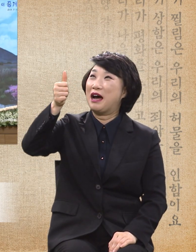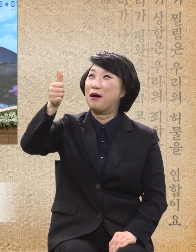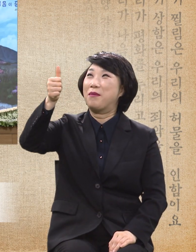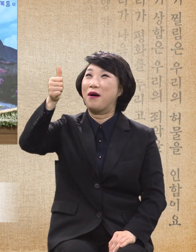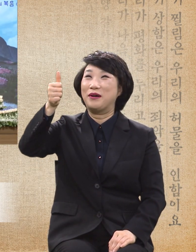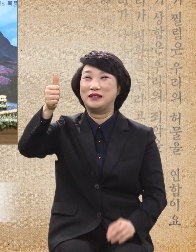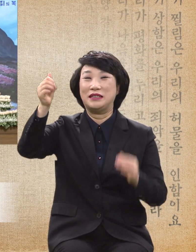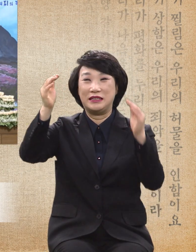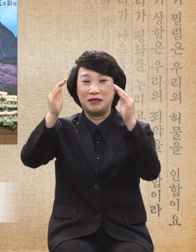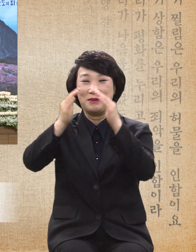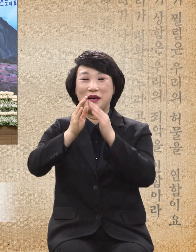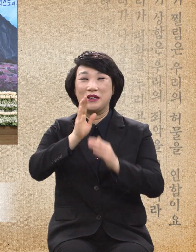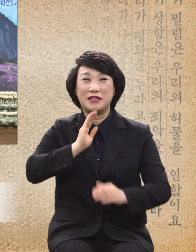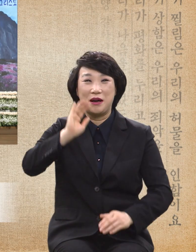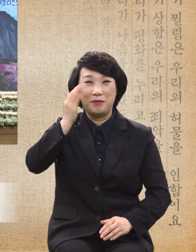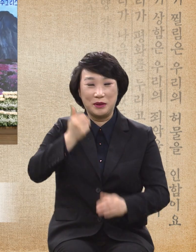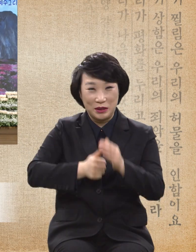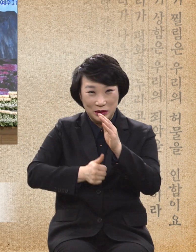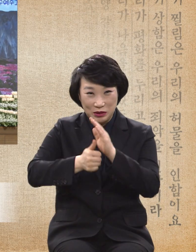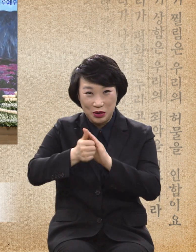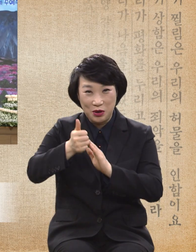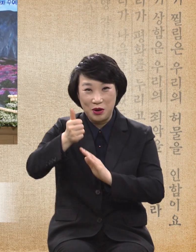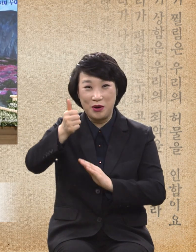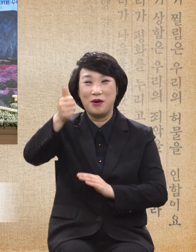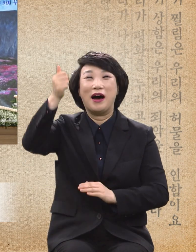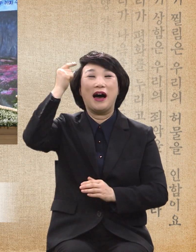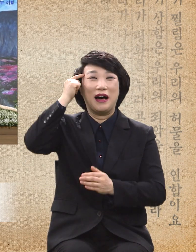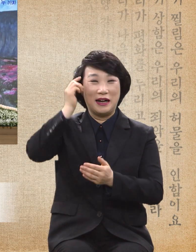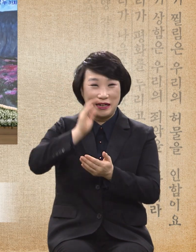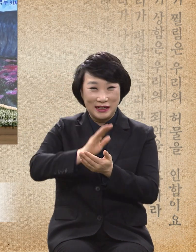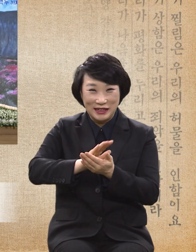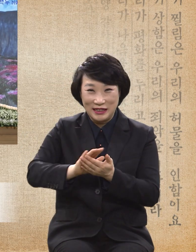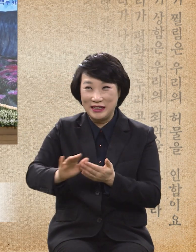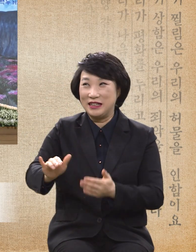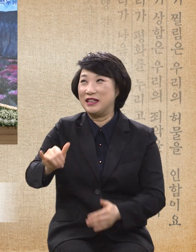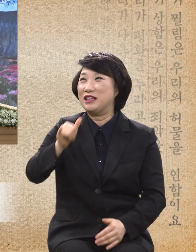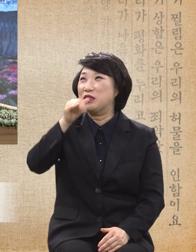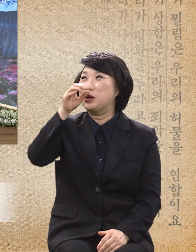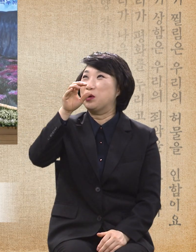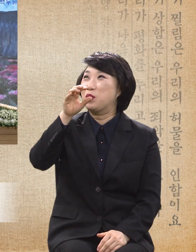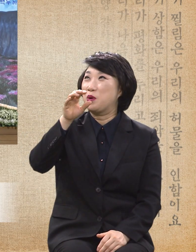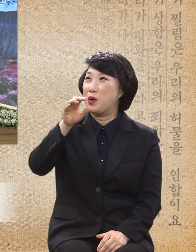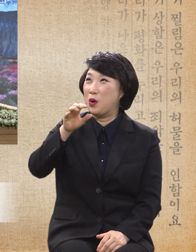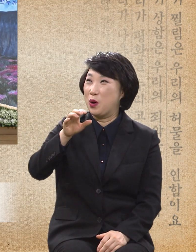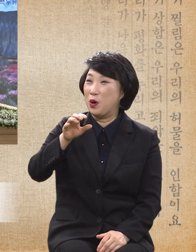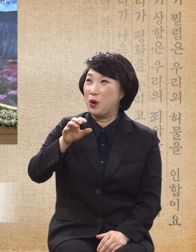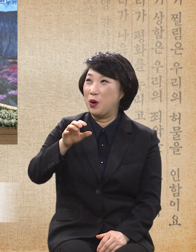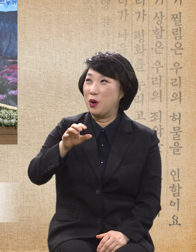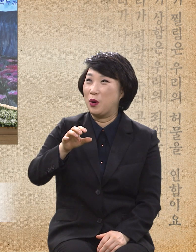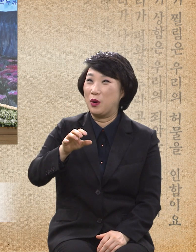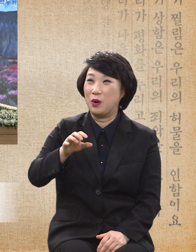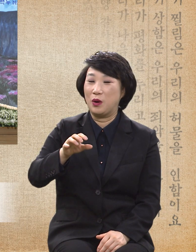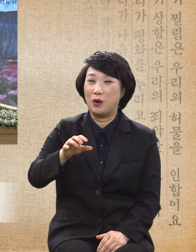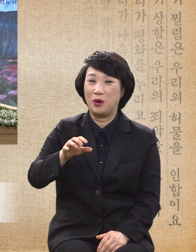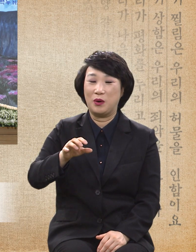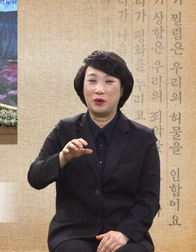내 아버지 집, 참된 평화 있는